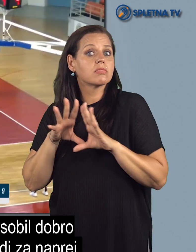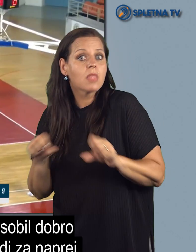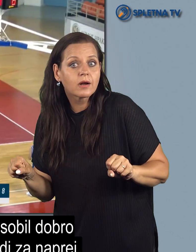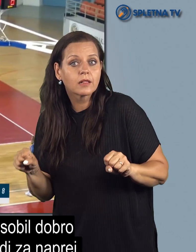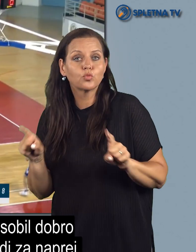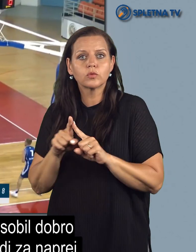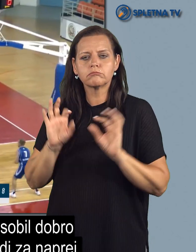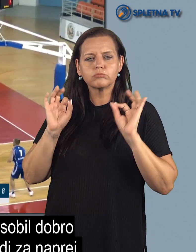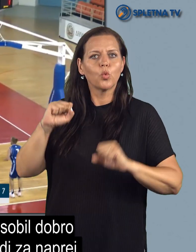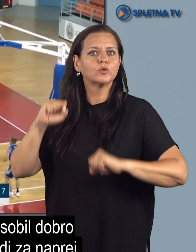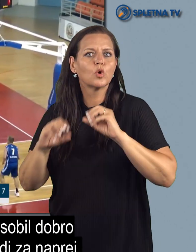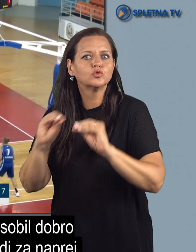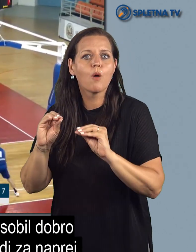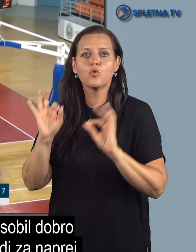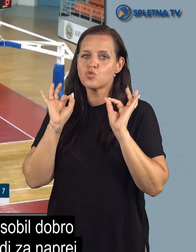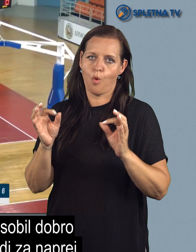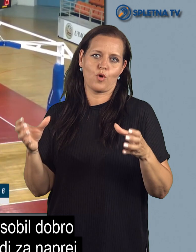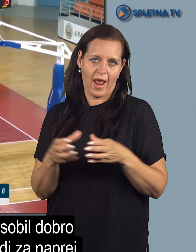ki ima potencial tudi za naprej.